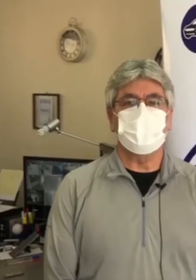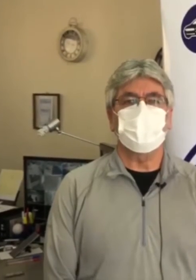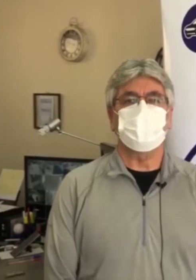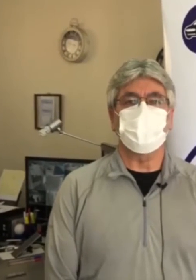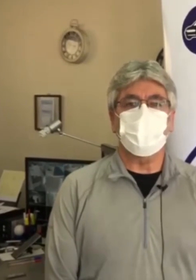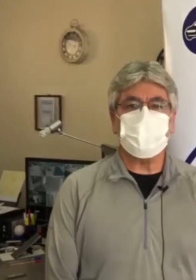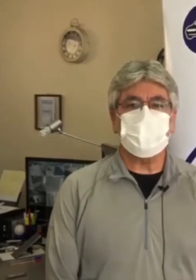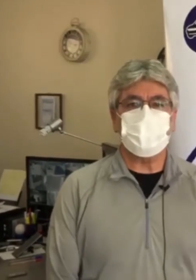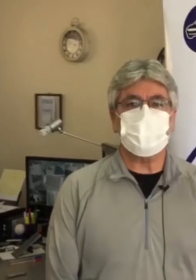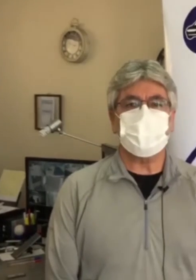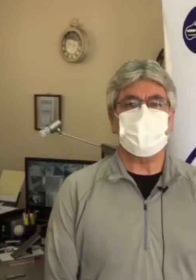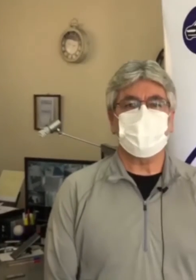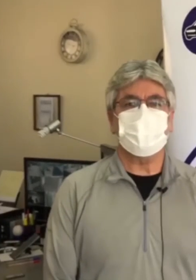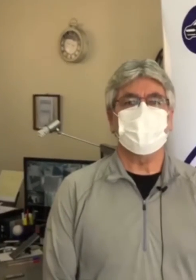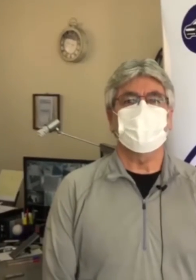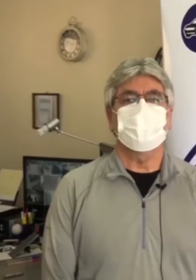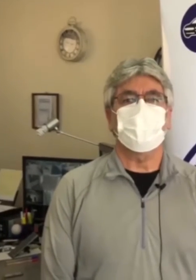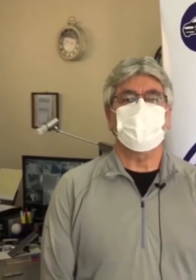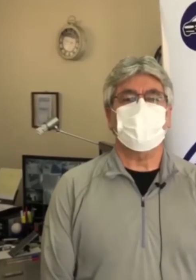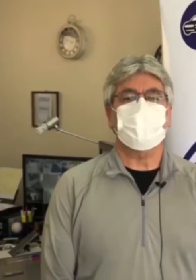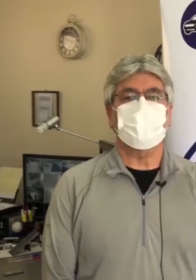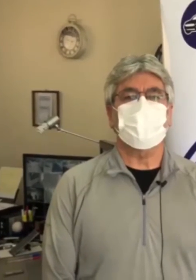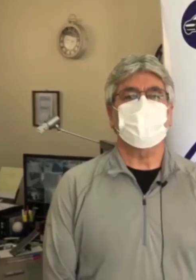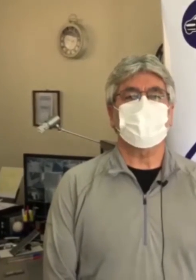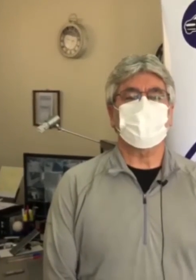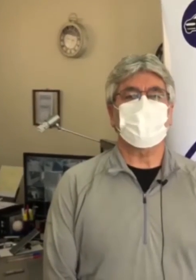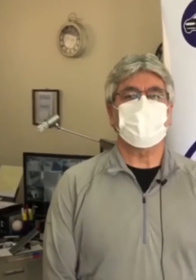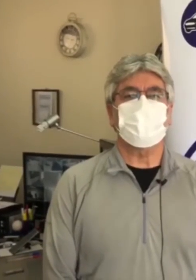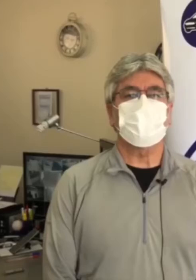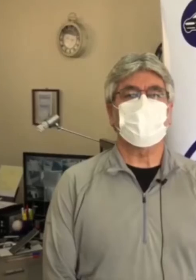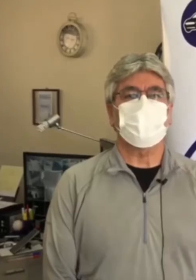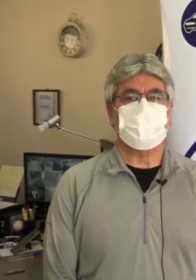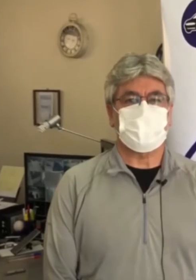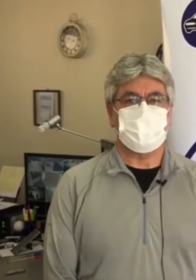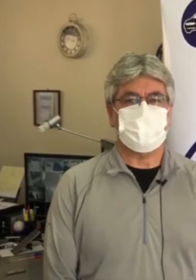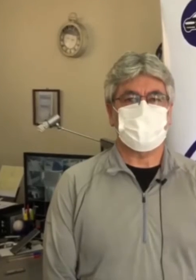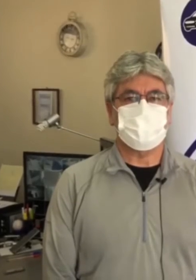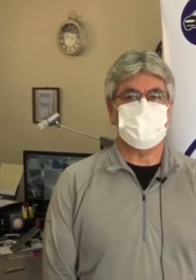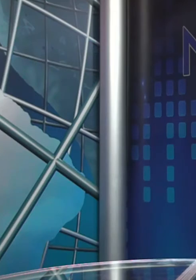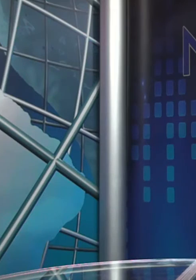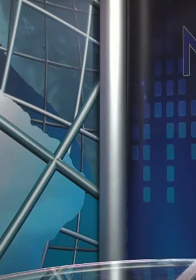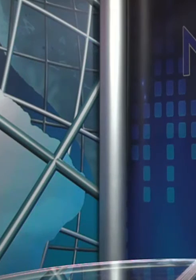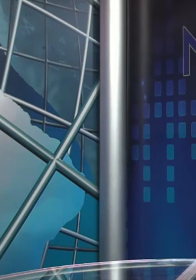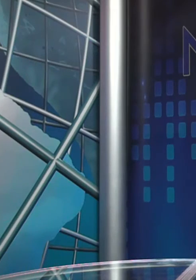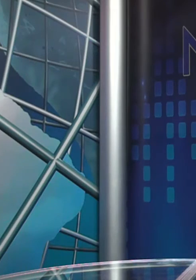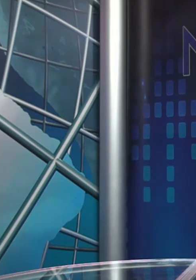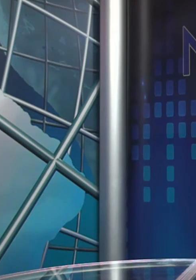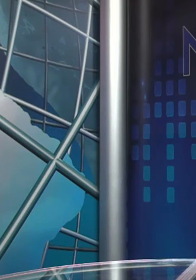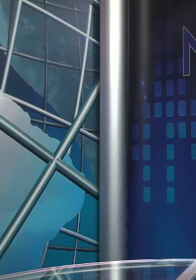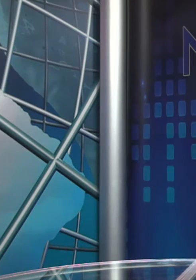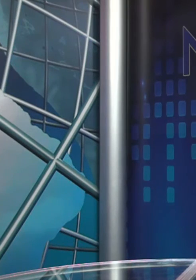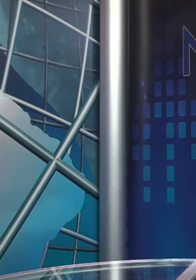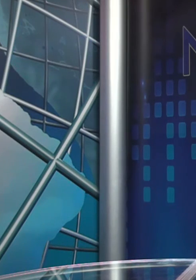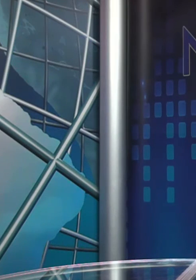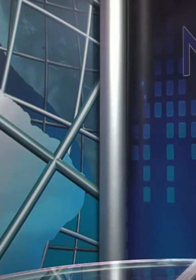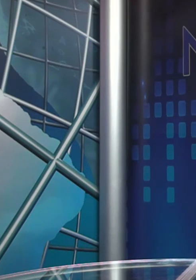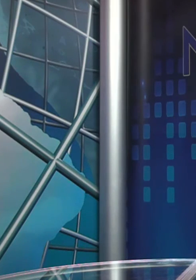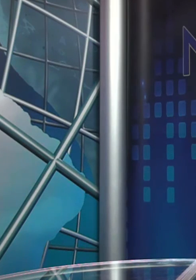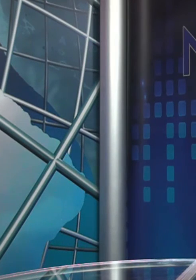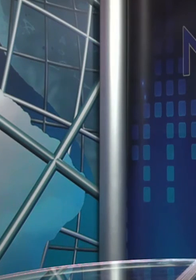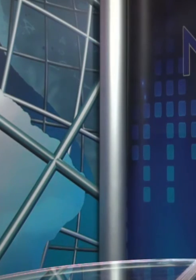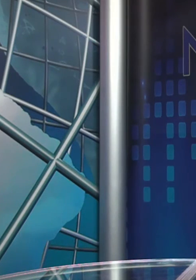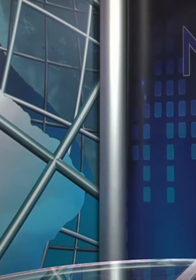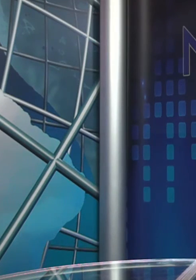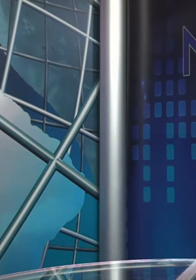foco supuestamente de contagio en el transporte público de pasajeros. Hoy en Notivisión estaremos